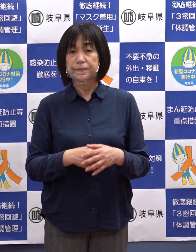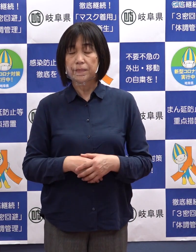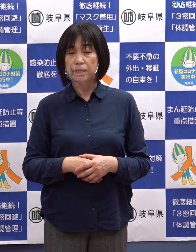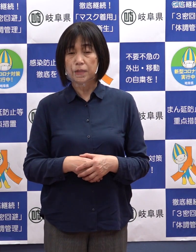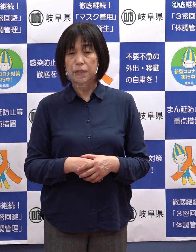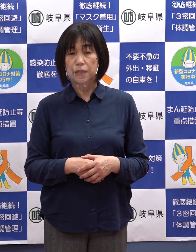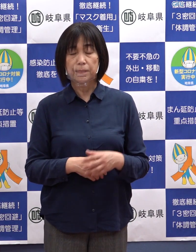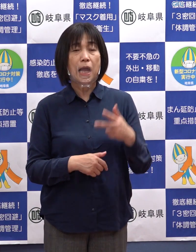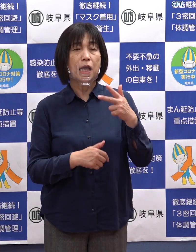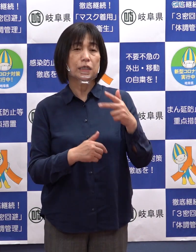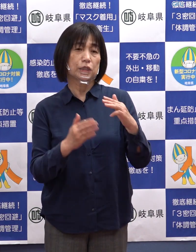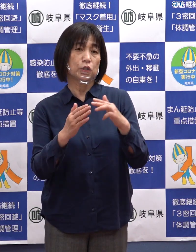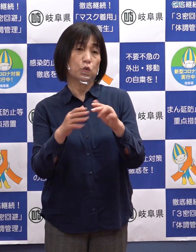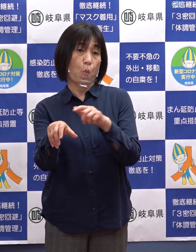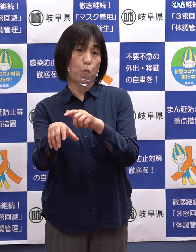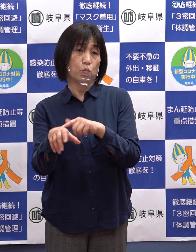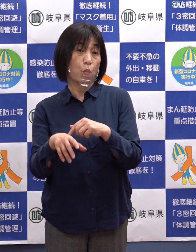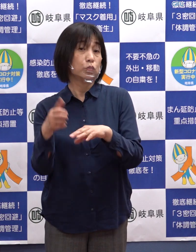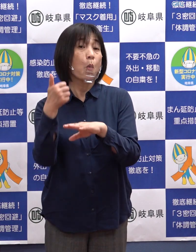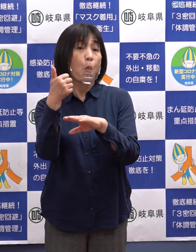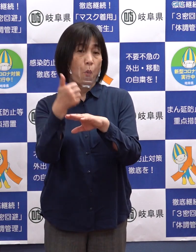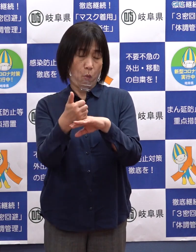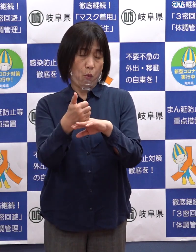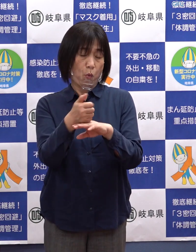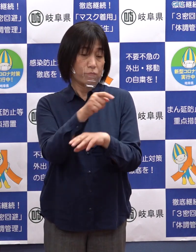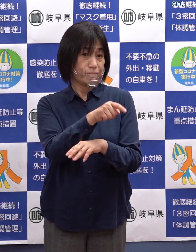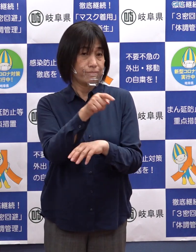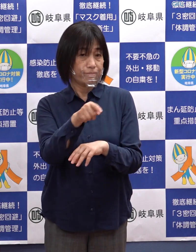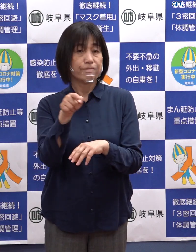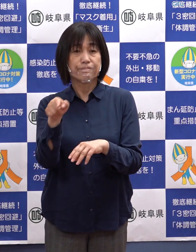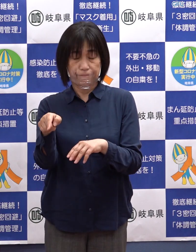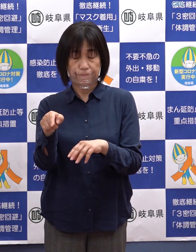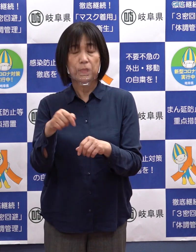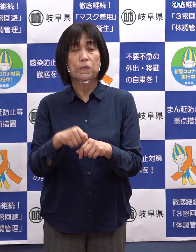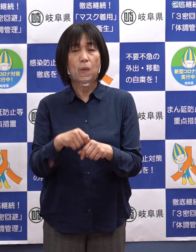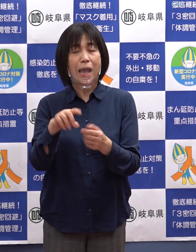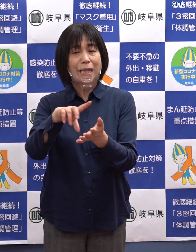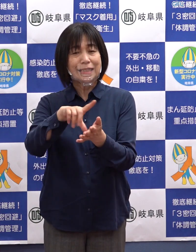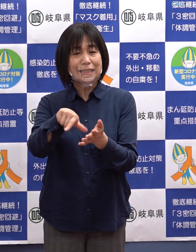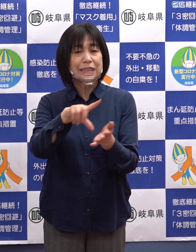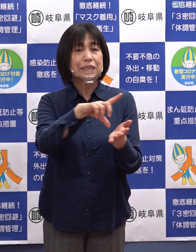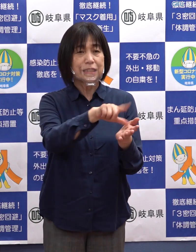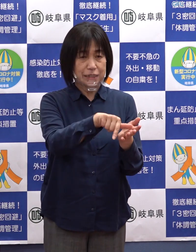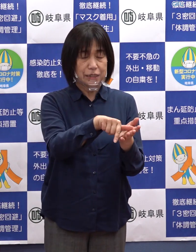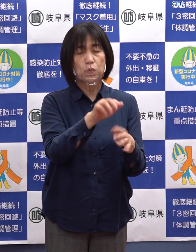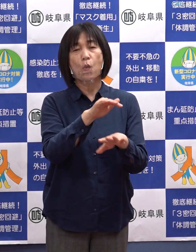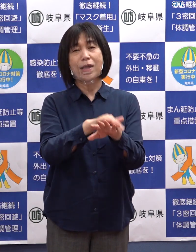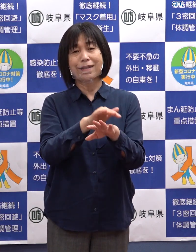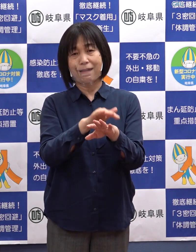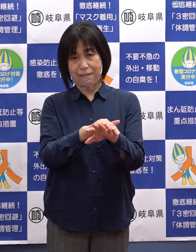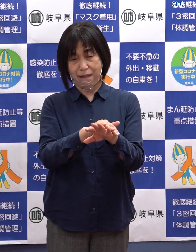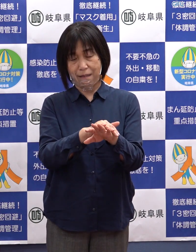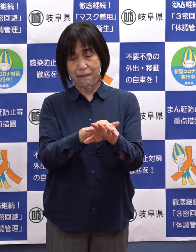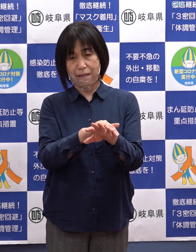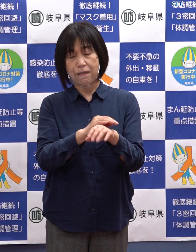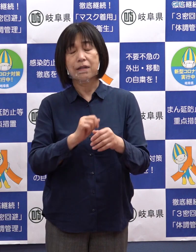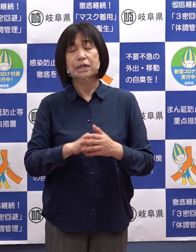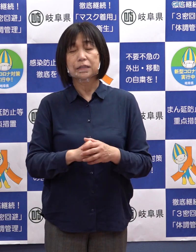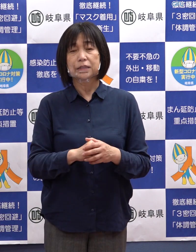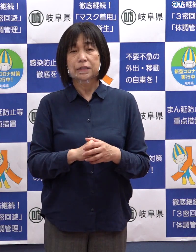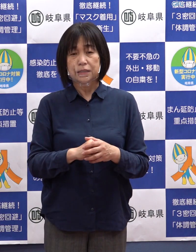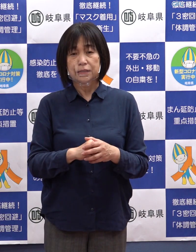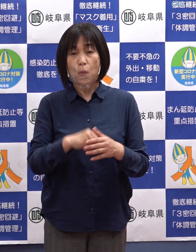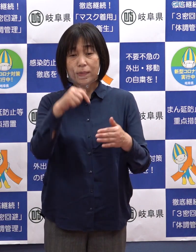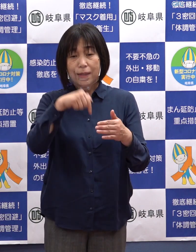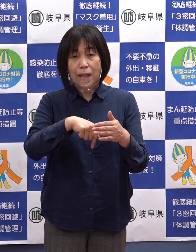市町村長さんなり地域のやり方がいろいろあるでしょうから、まあ、そういう中で判